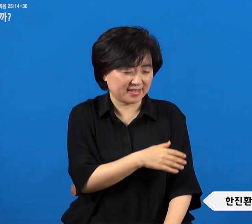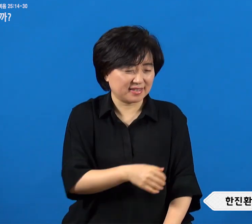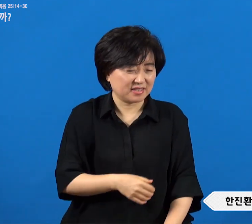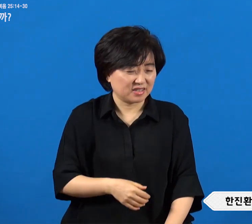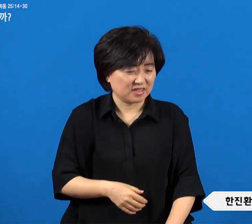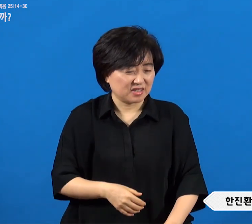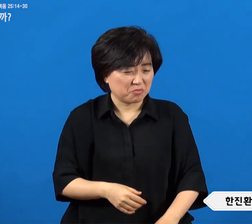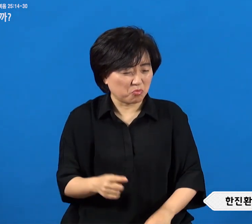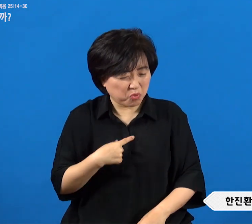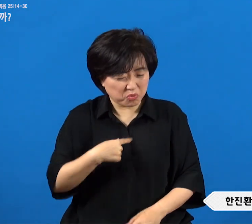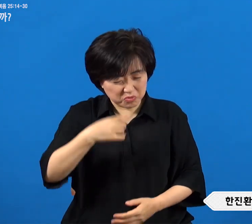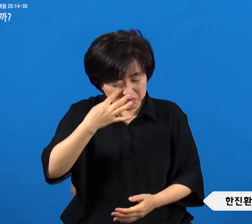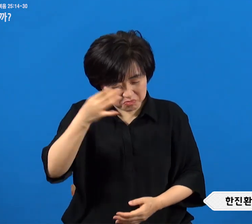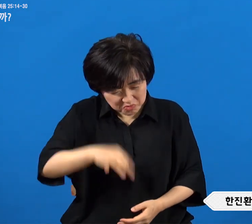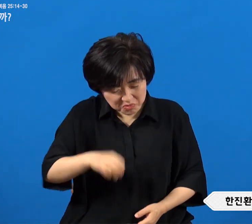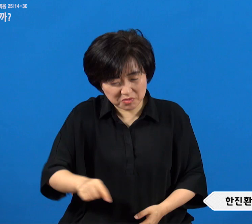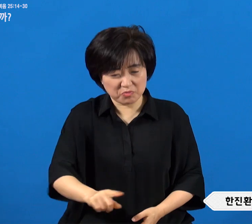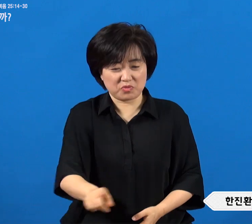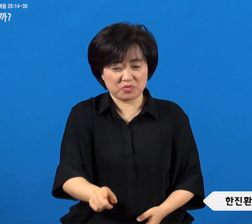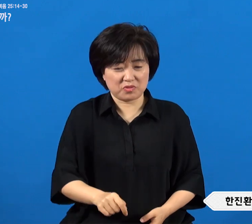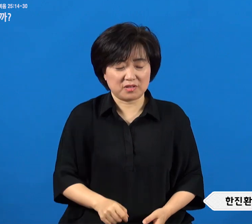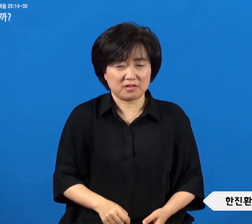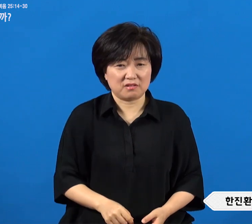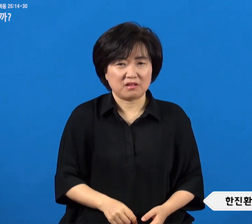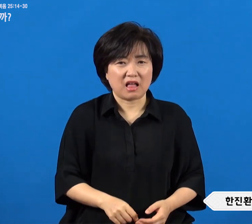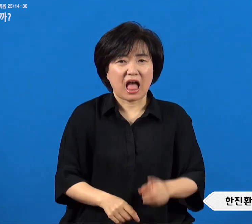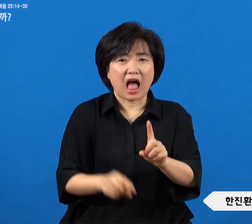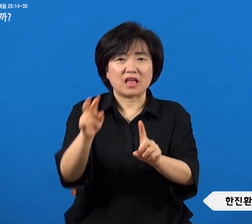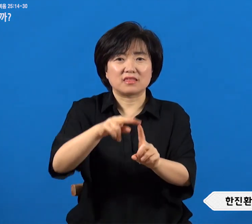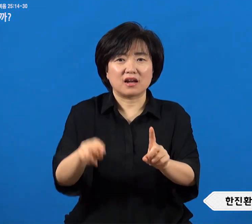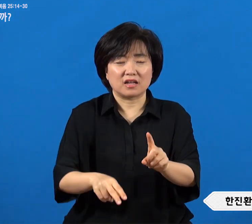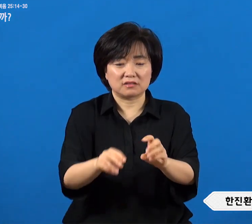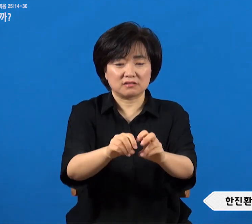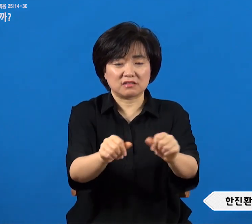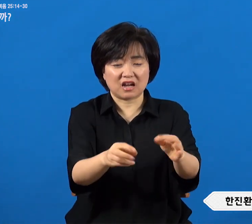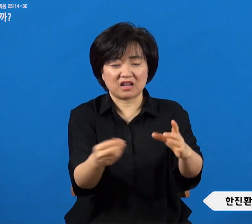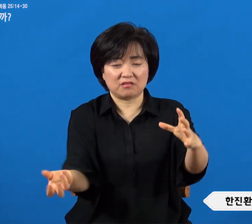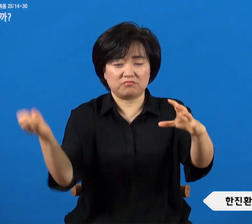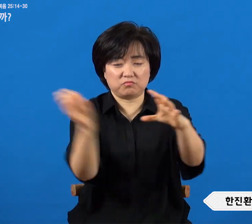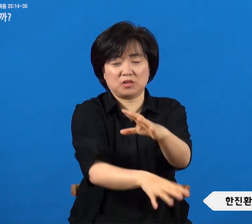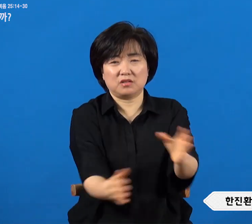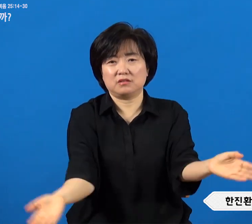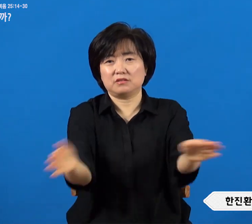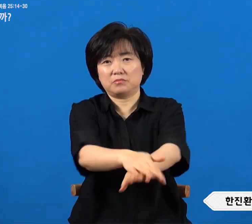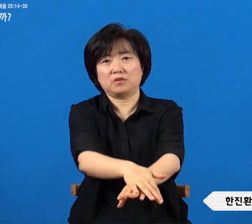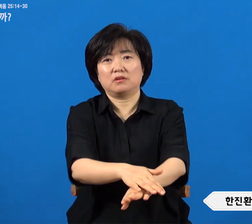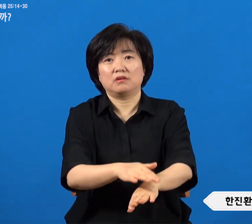나 같은 게 뭐 할 수 있겠느냐 하고 1달란트를 땅에 파묻어 버린 것이죠.